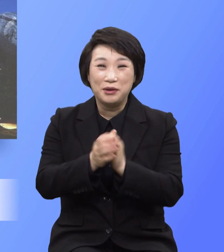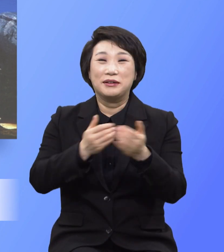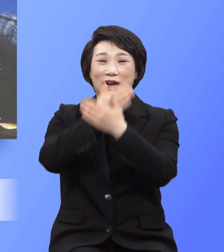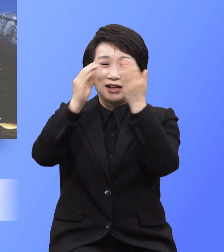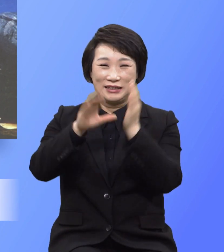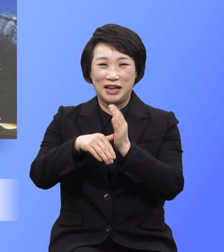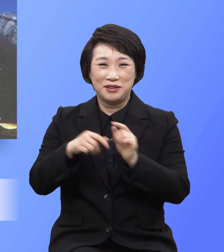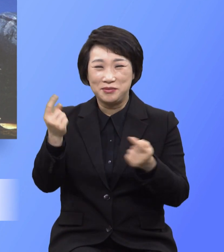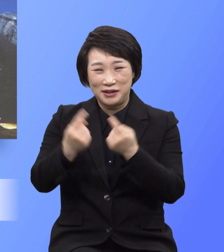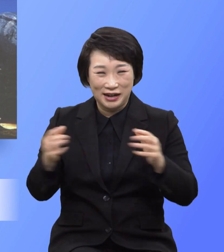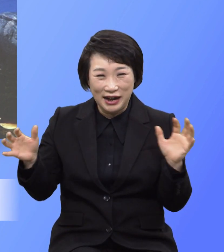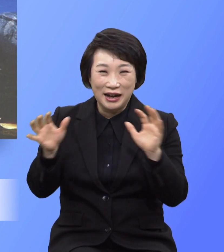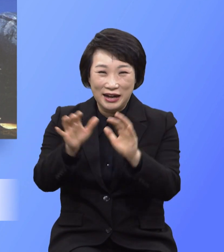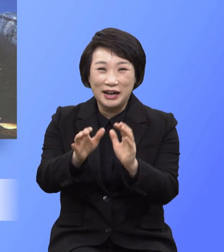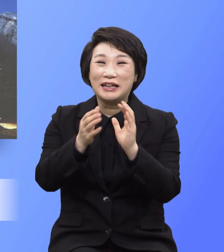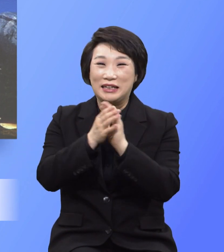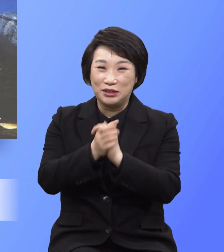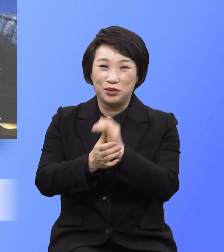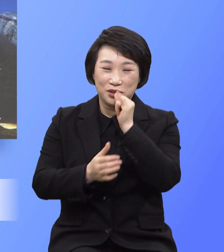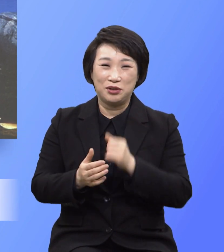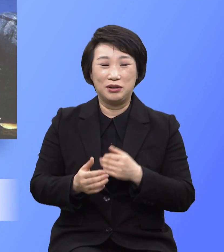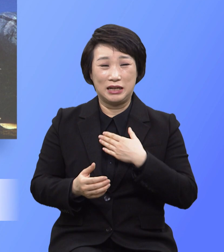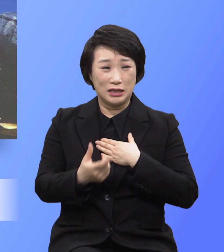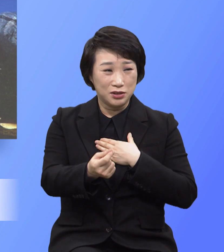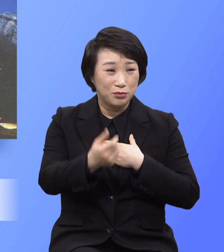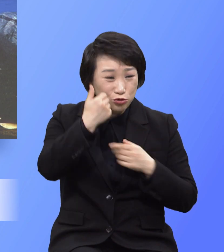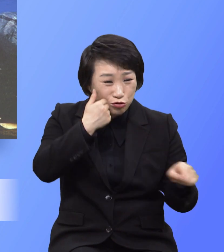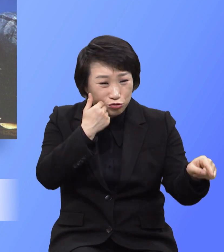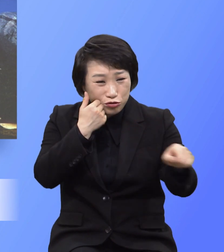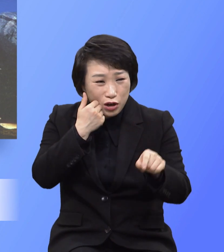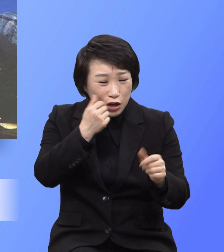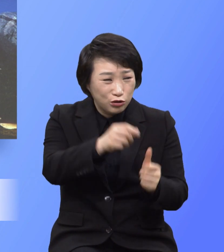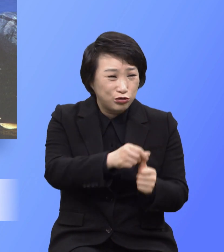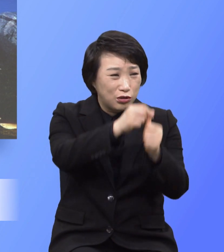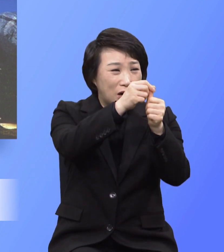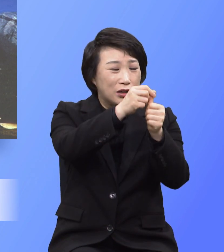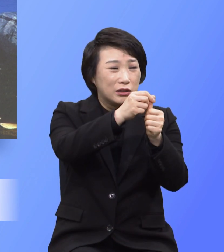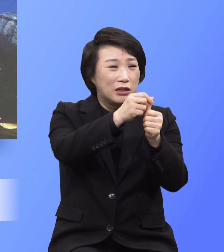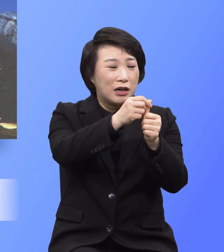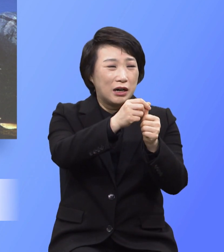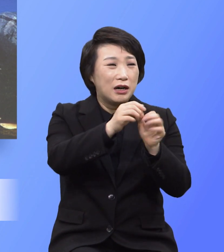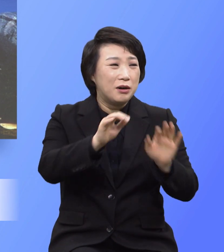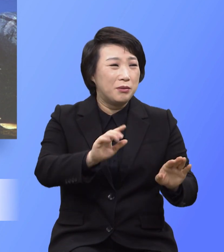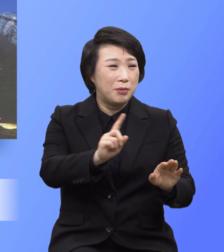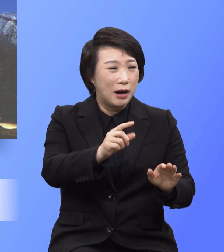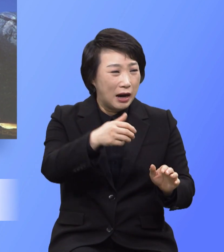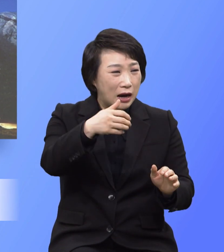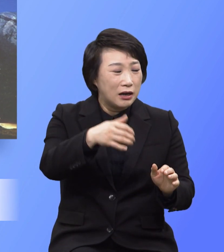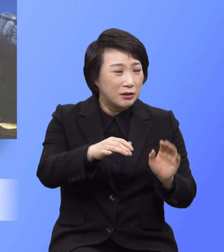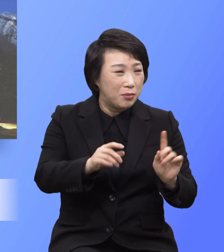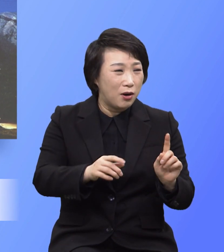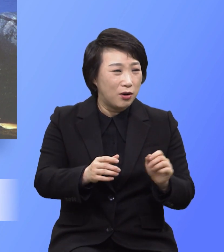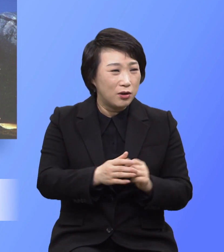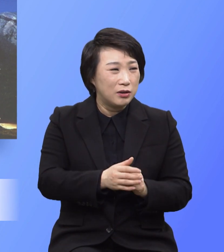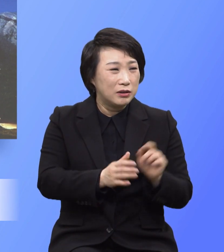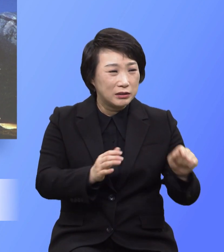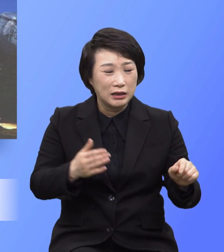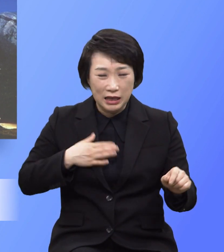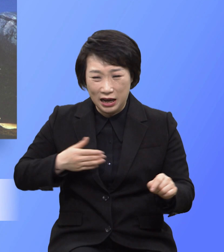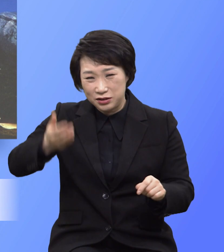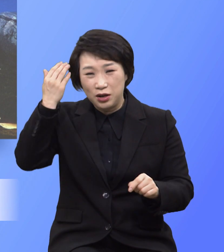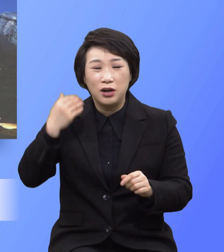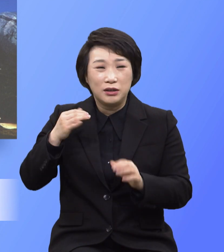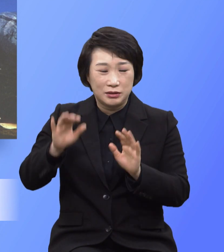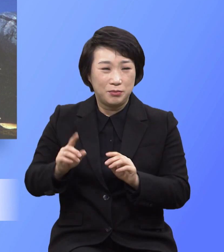기도하고, 그래서 또 나처럼 구원받은 사람들이 구원받지 못한 사람들